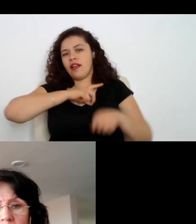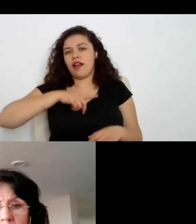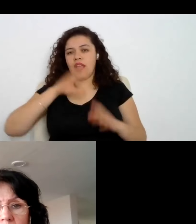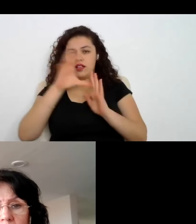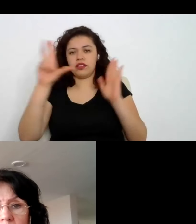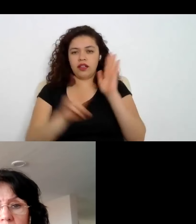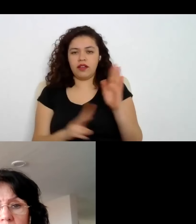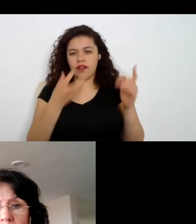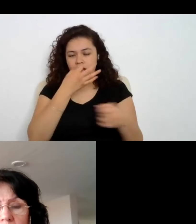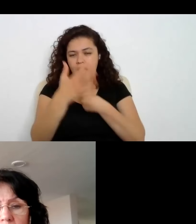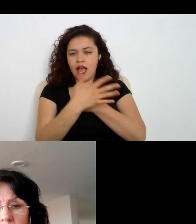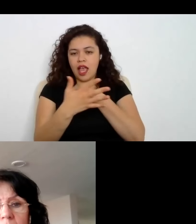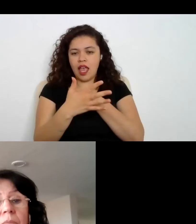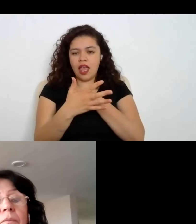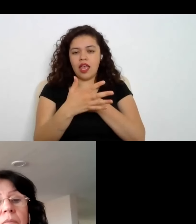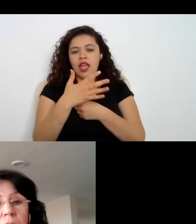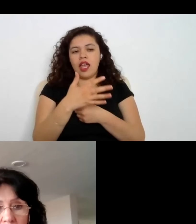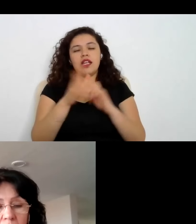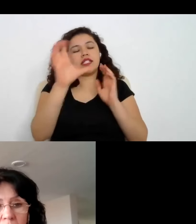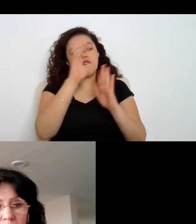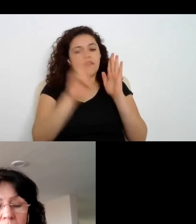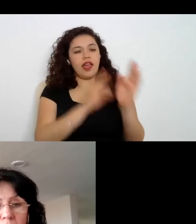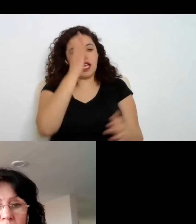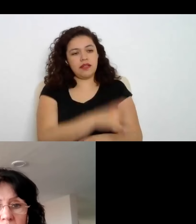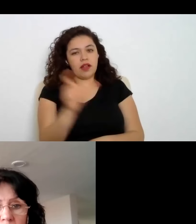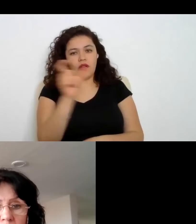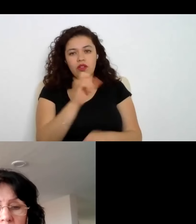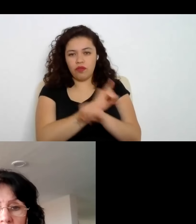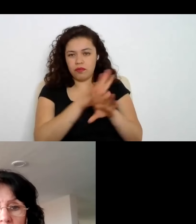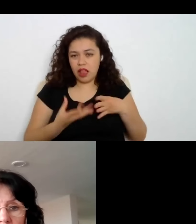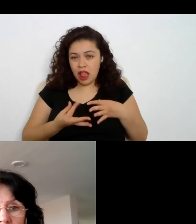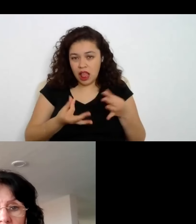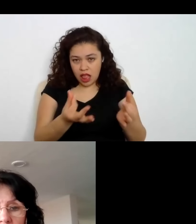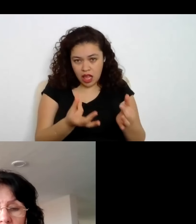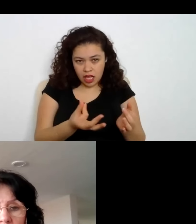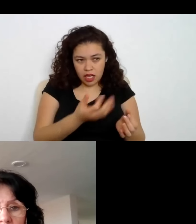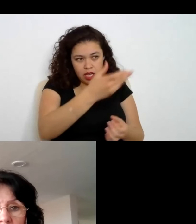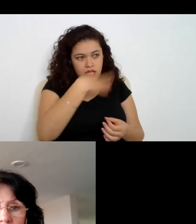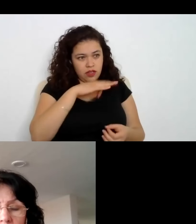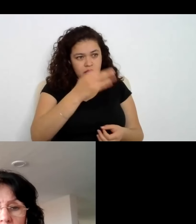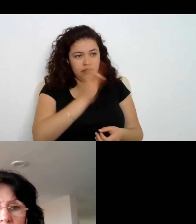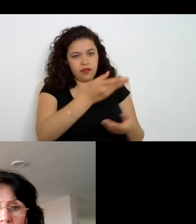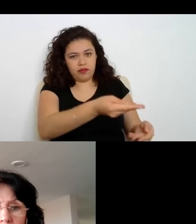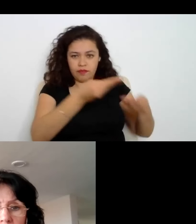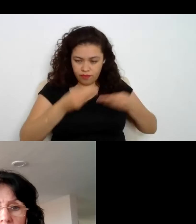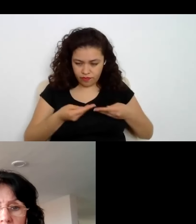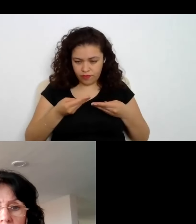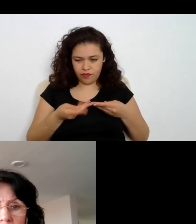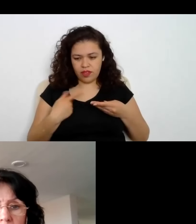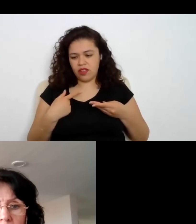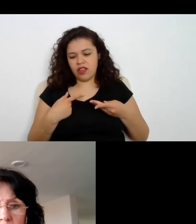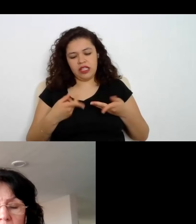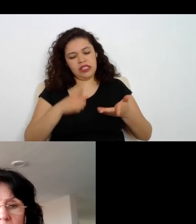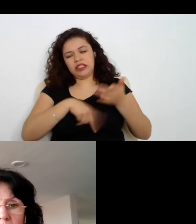donde vengan datos patrimoniales. Esos currículums deberían de ser eliminados porque si no, entonces yo como responsable estaría obligado a darle un aviso